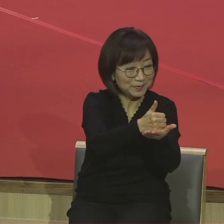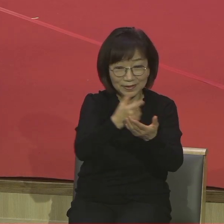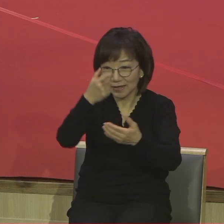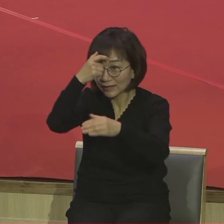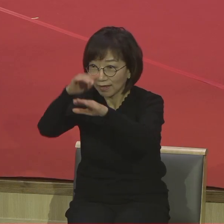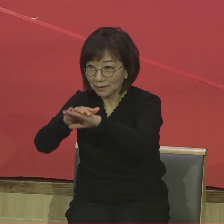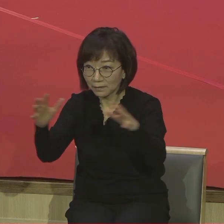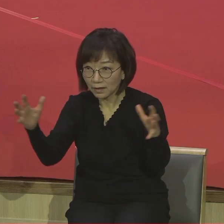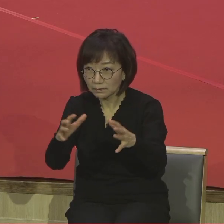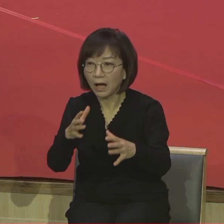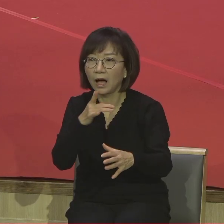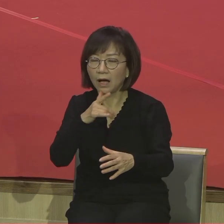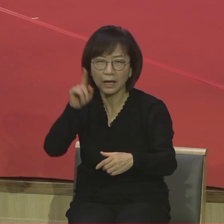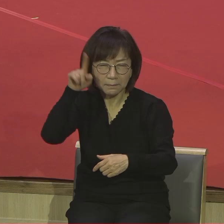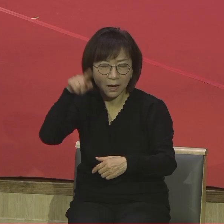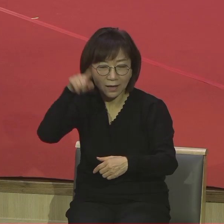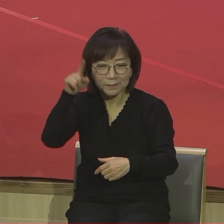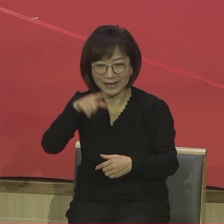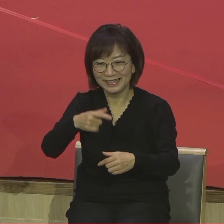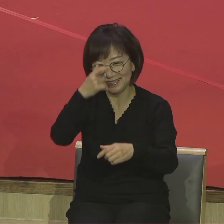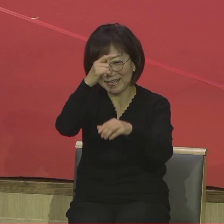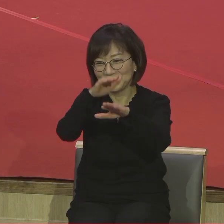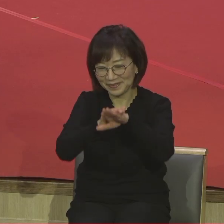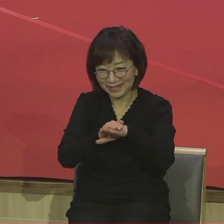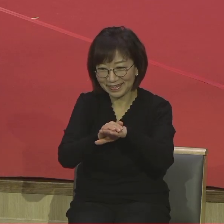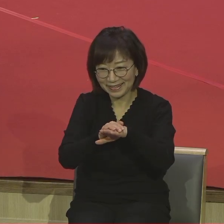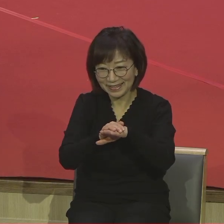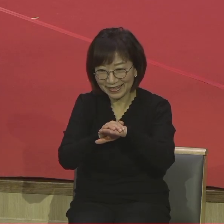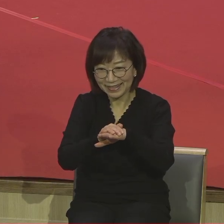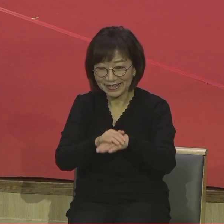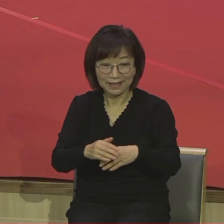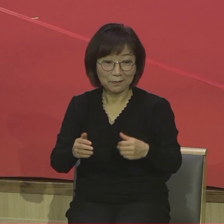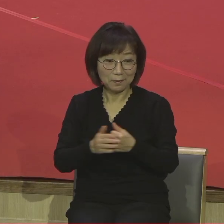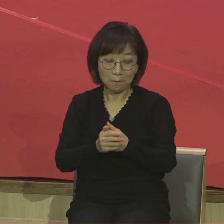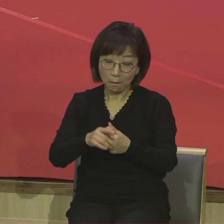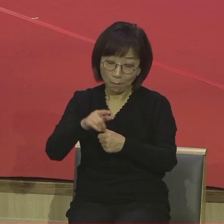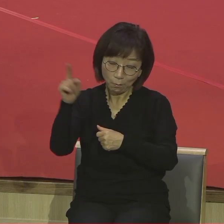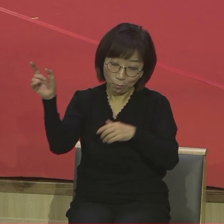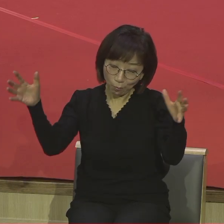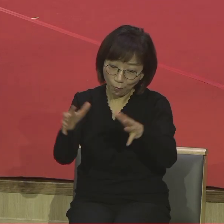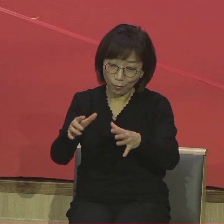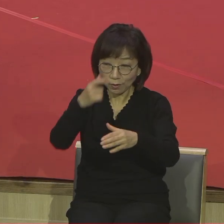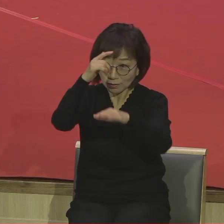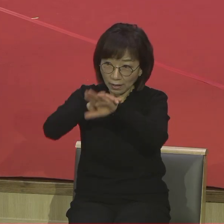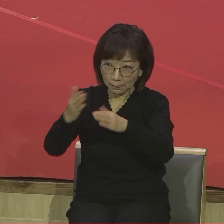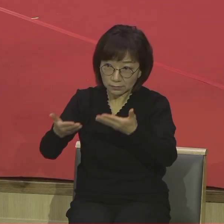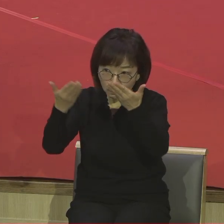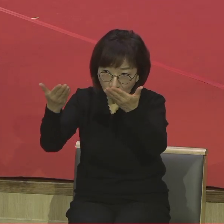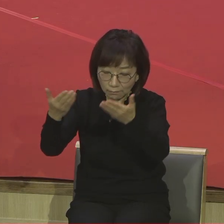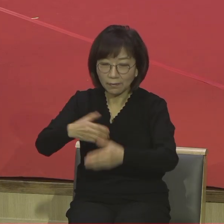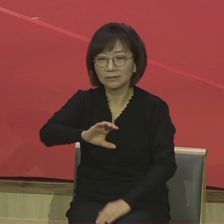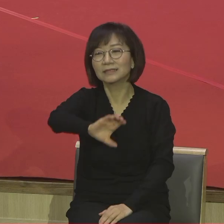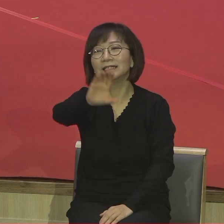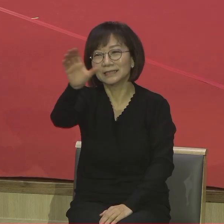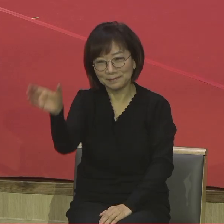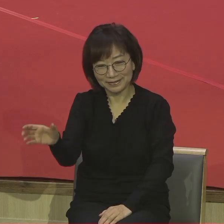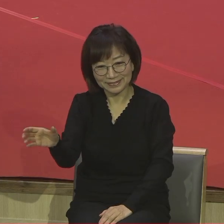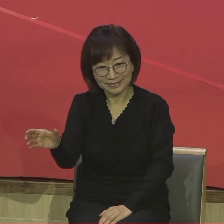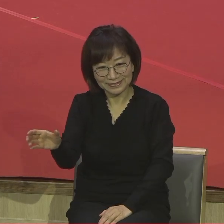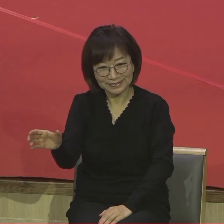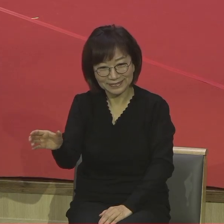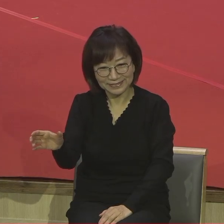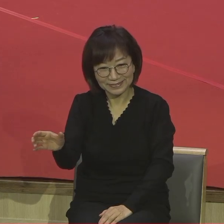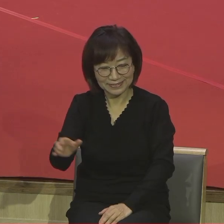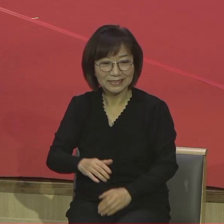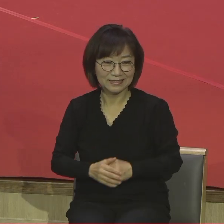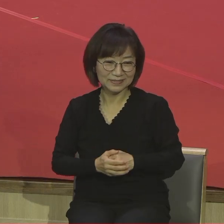예배, 교회에서는 금요 예배, 주일 예배, 예배 드리는 것이 크리스마스예요. 크리스마스. 그리스도에게 예배를,